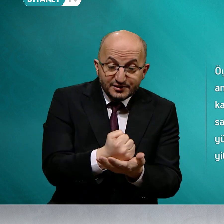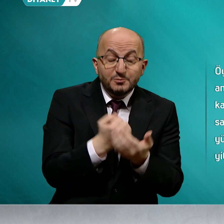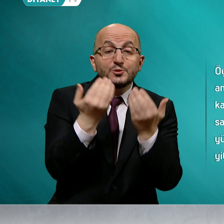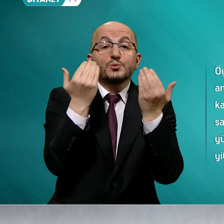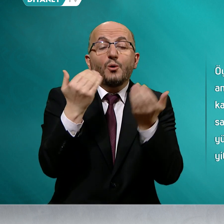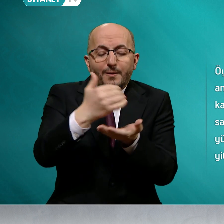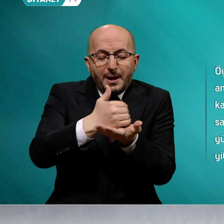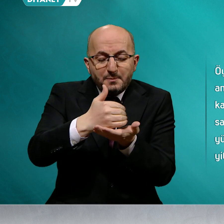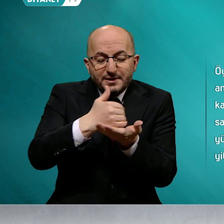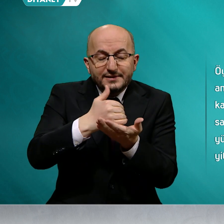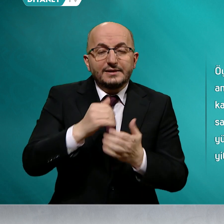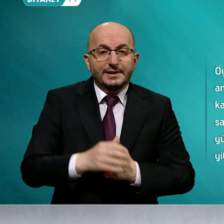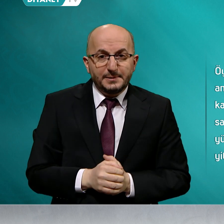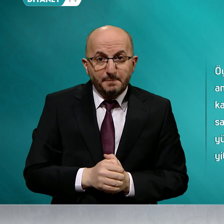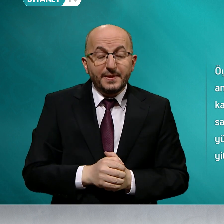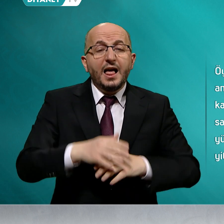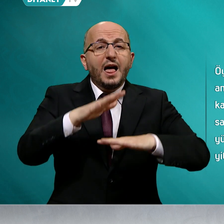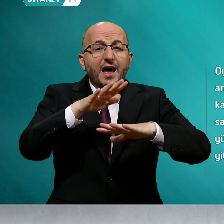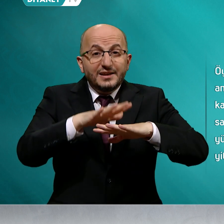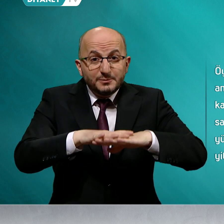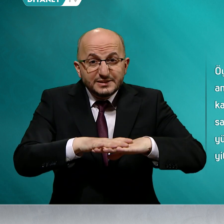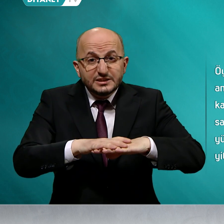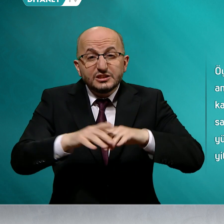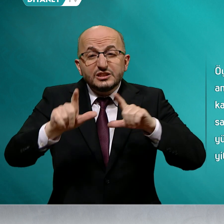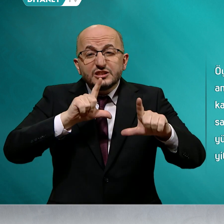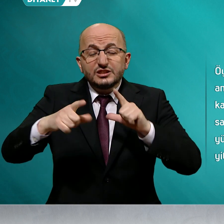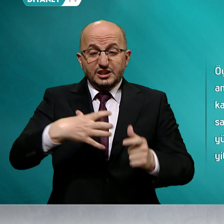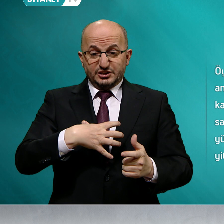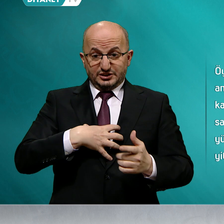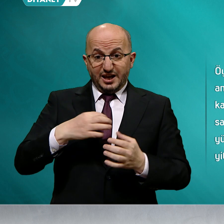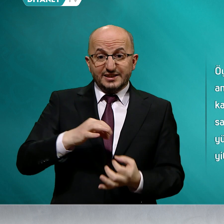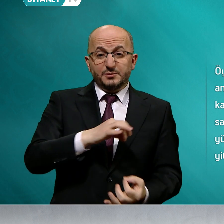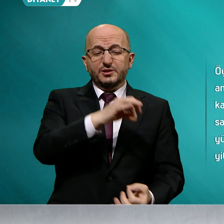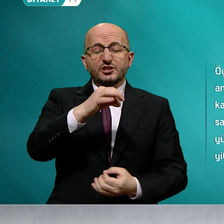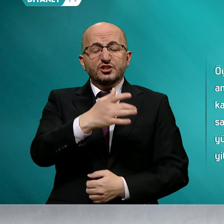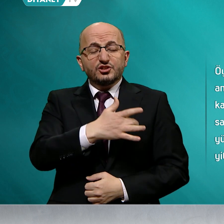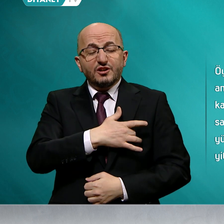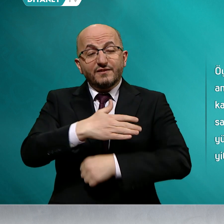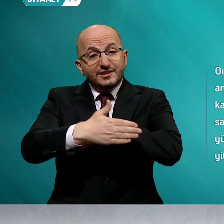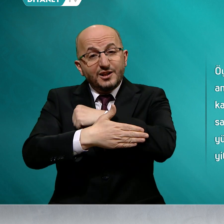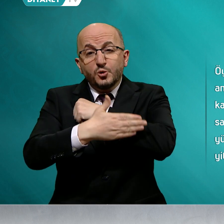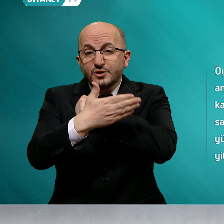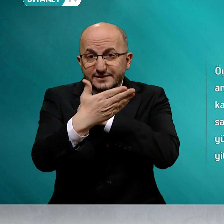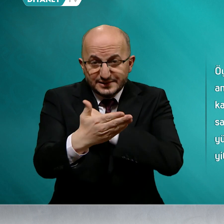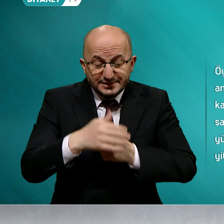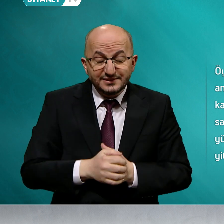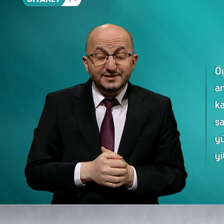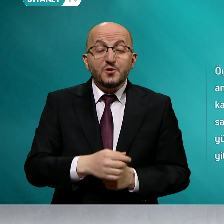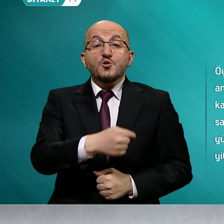ve kazanılmış dualar biriktirelim. Elimiz ihtiyaç sahibine şefkatle